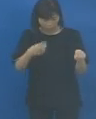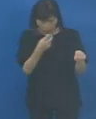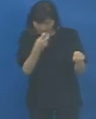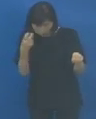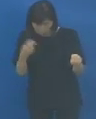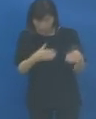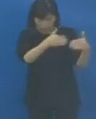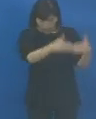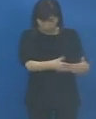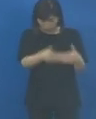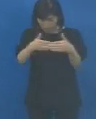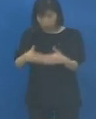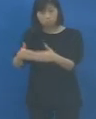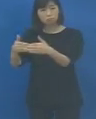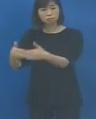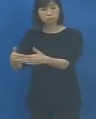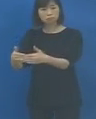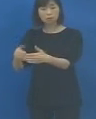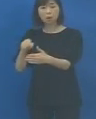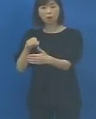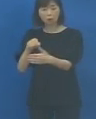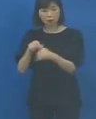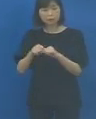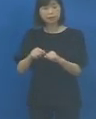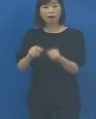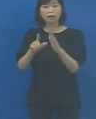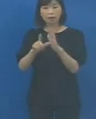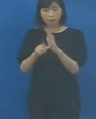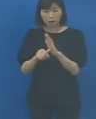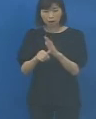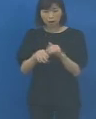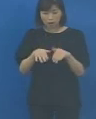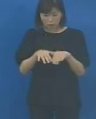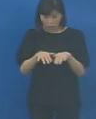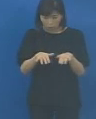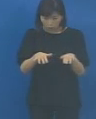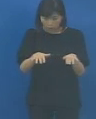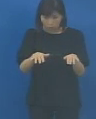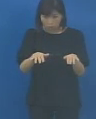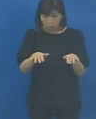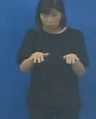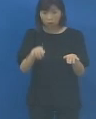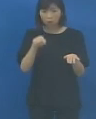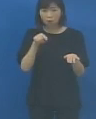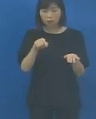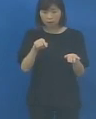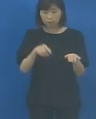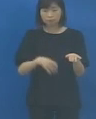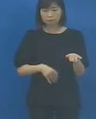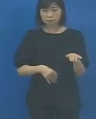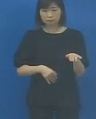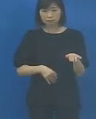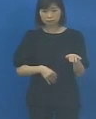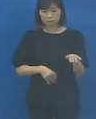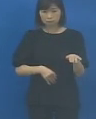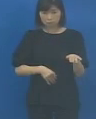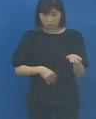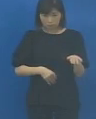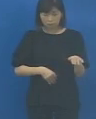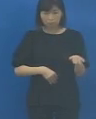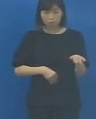すると。でこれをやれば、一気にこうどんどんと広がり続けるところをこう、止ま